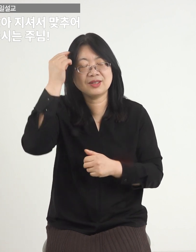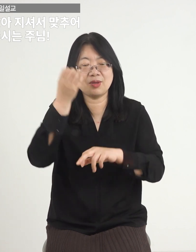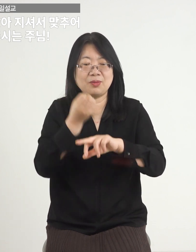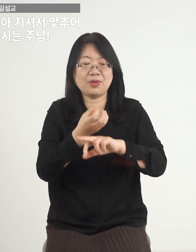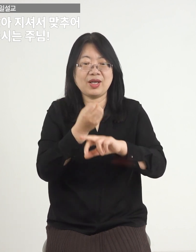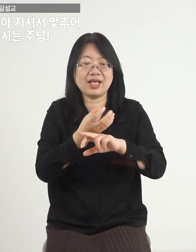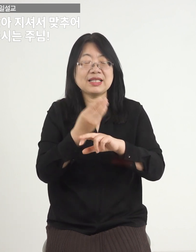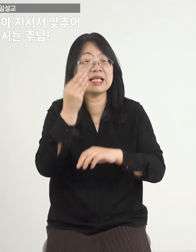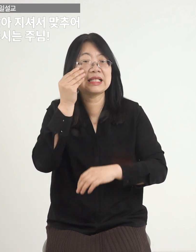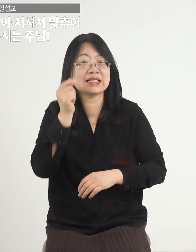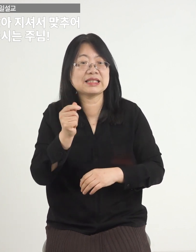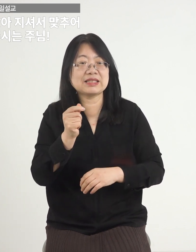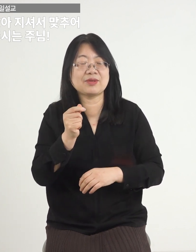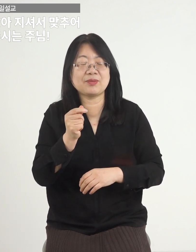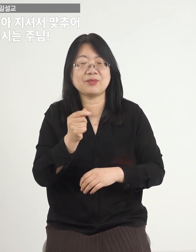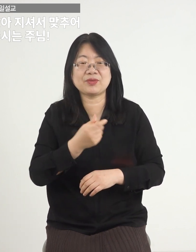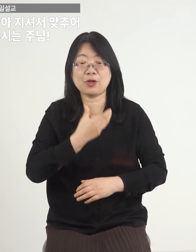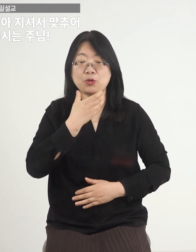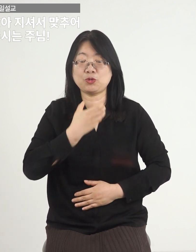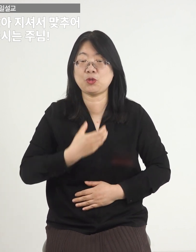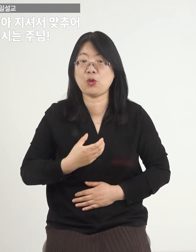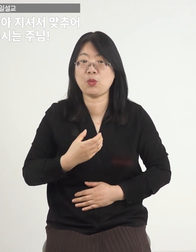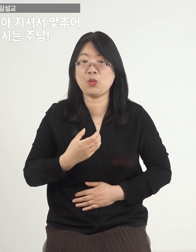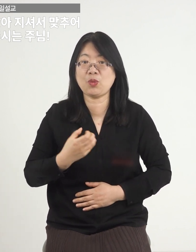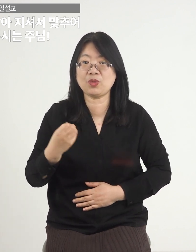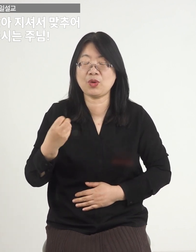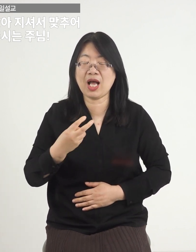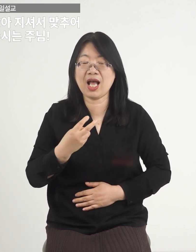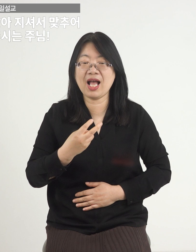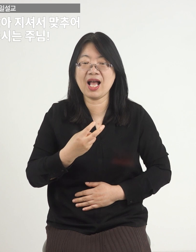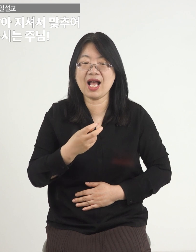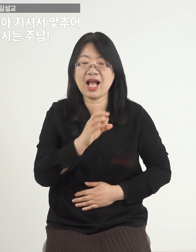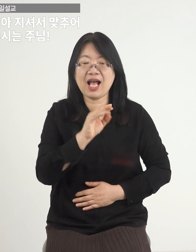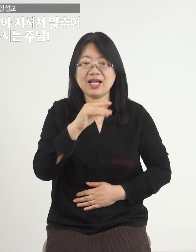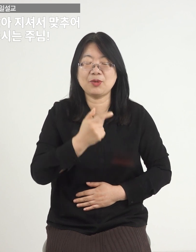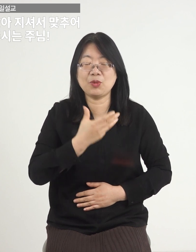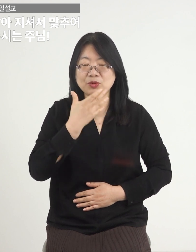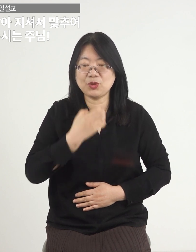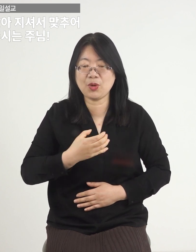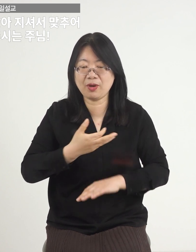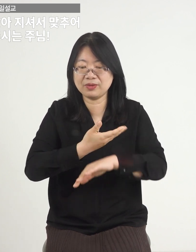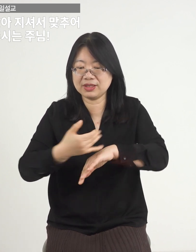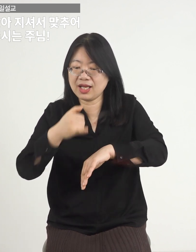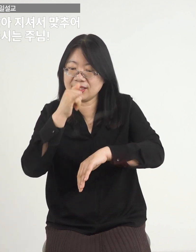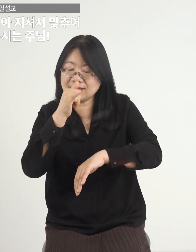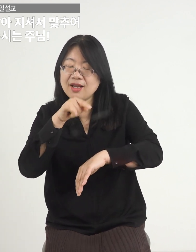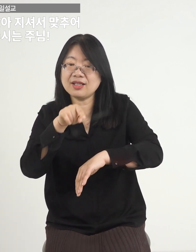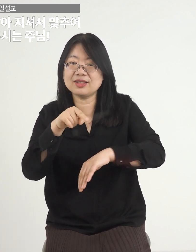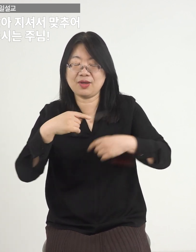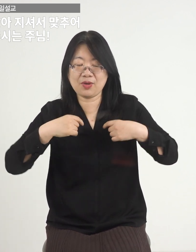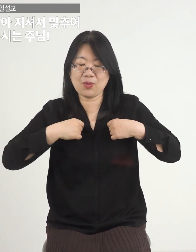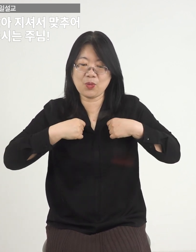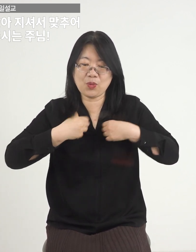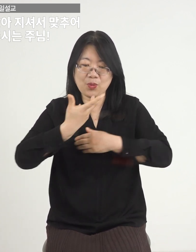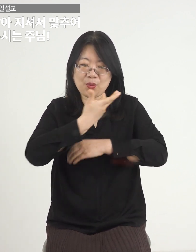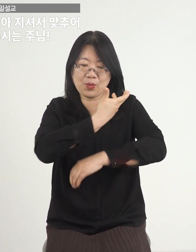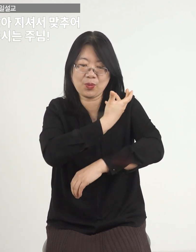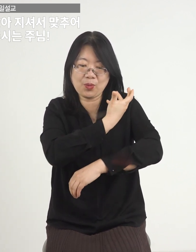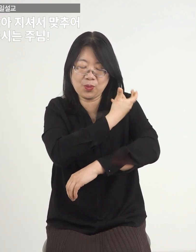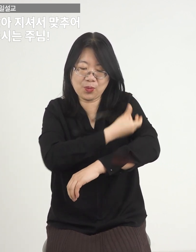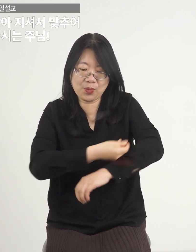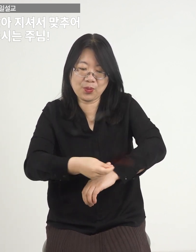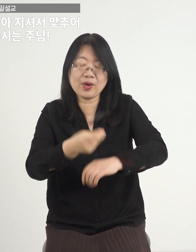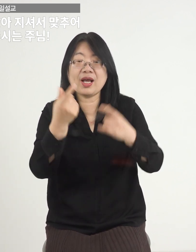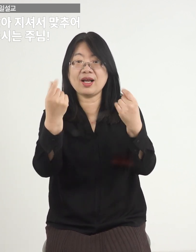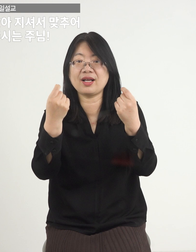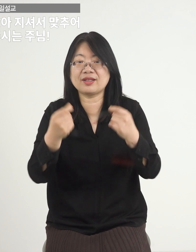보배로운 기름이 수염 곧 아론의 수염에 흘러서 그의 옷깃까지 내린 같고 여기